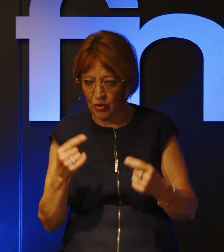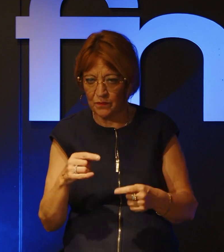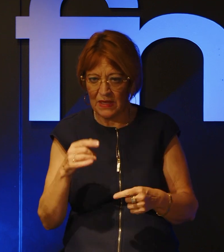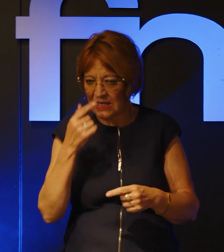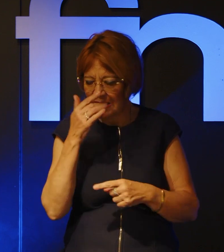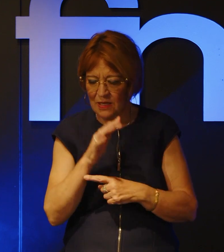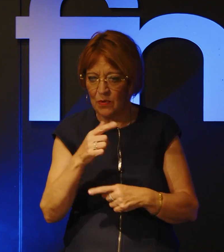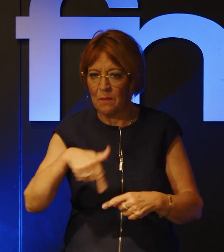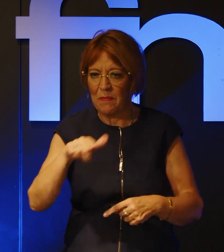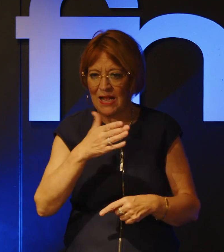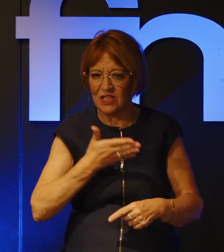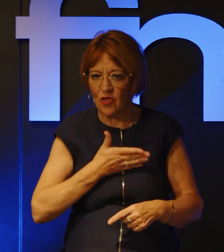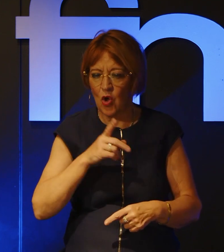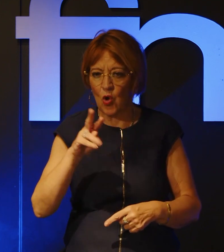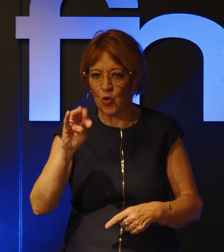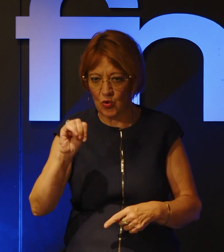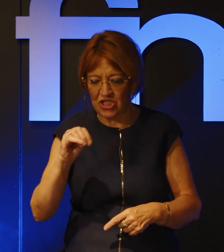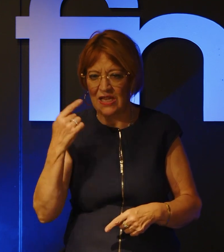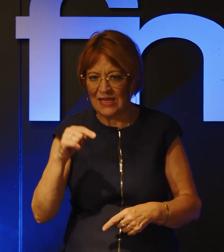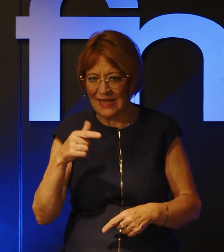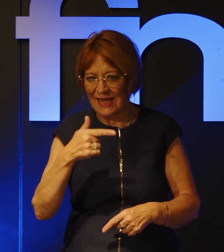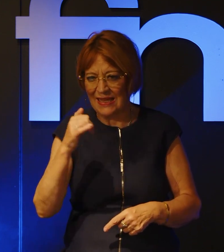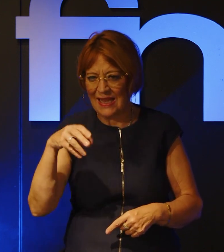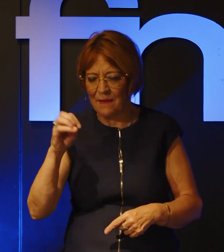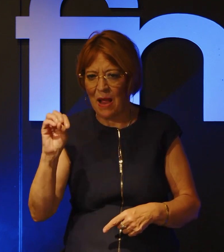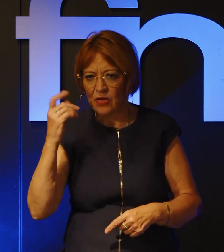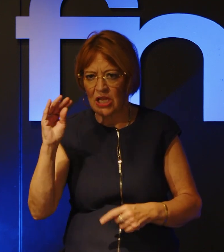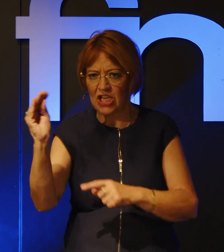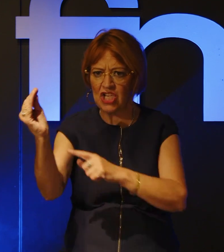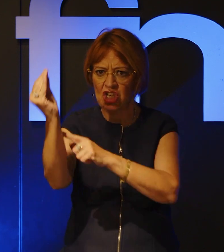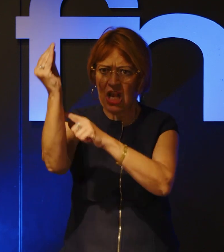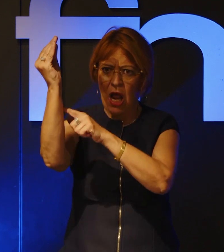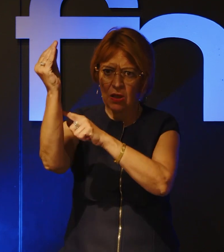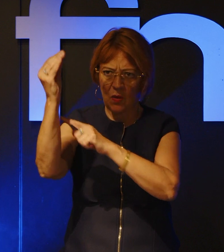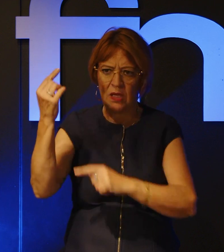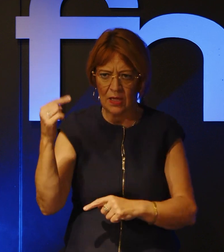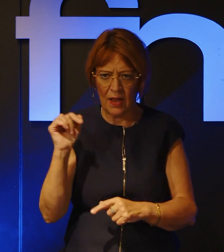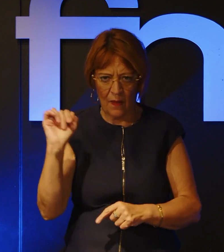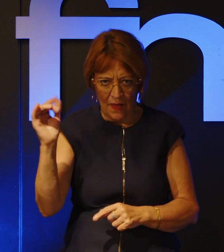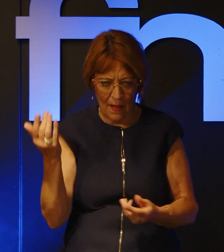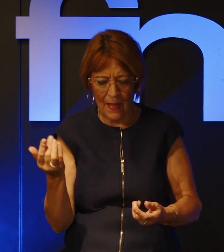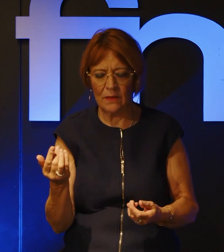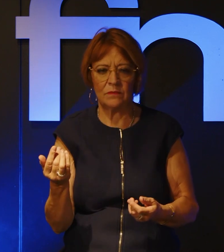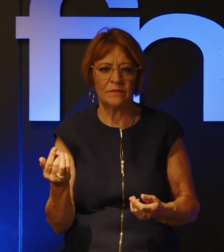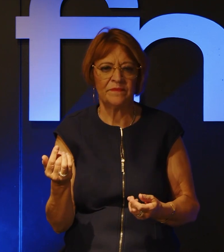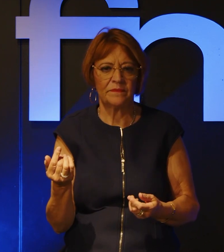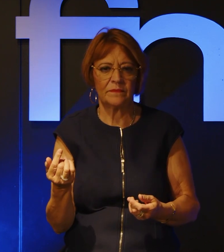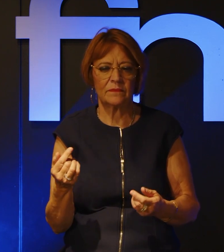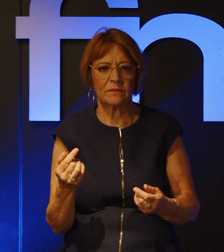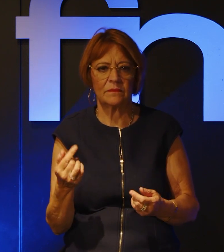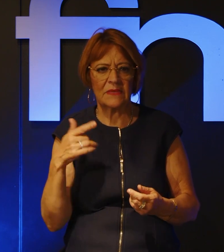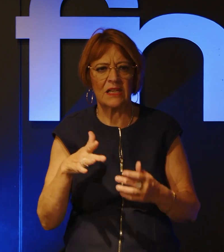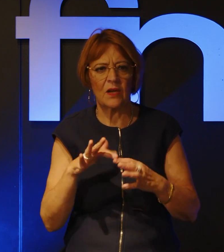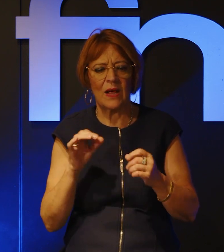Luís perto do timeout há uma uma uma estátua portanto há que é a a a a representação